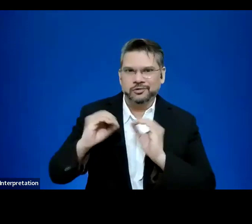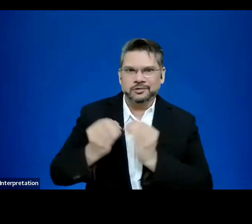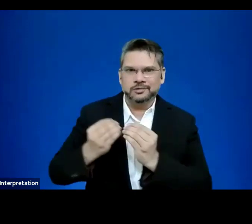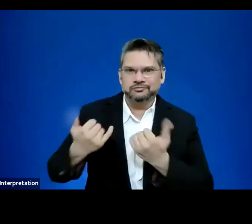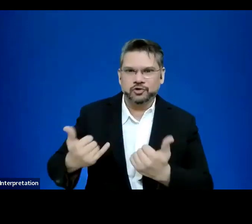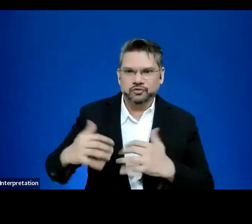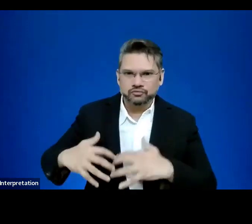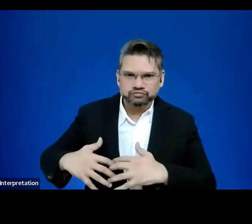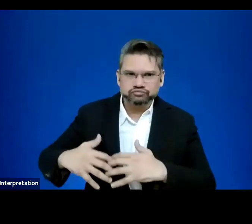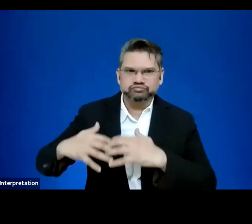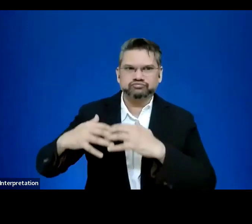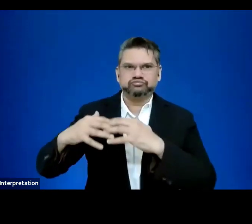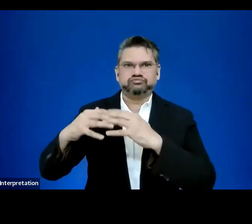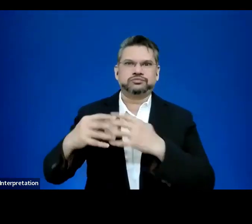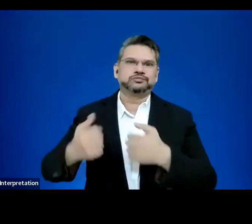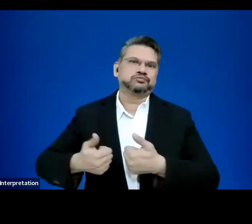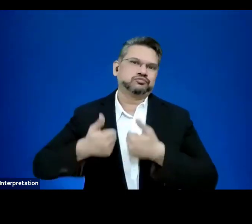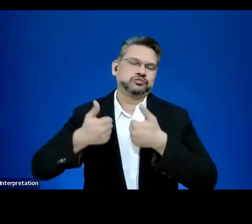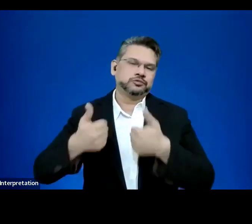能够继续下去。